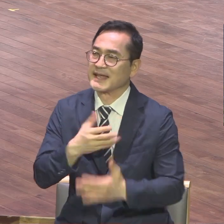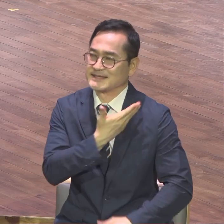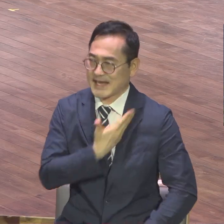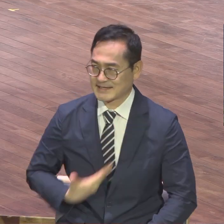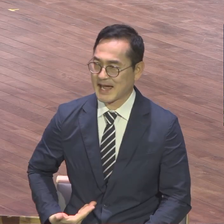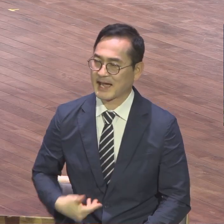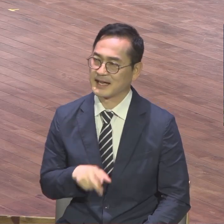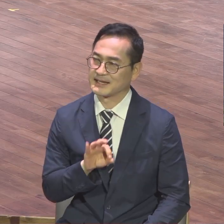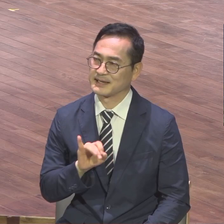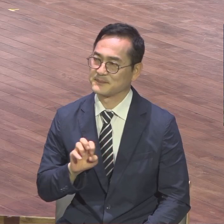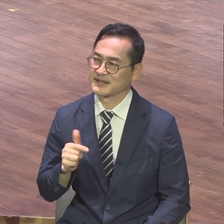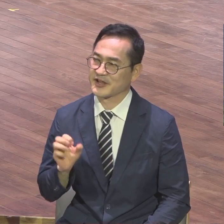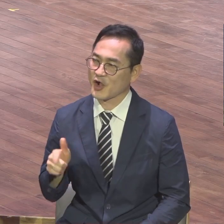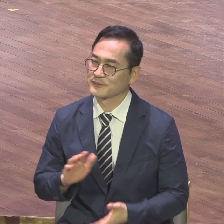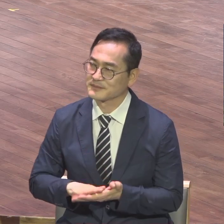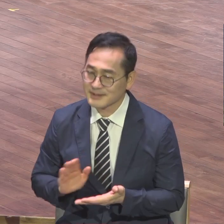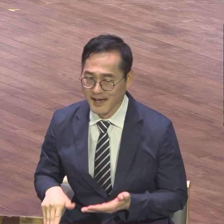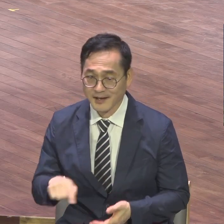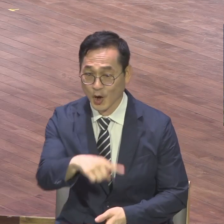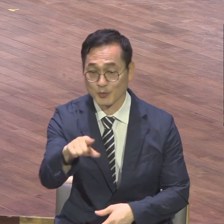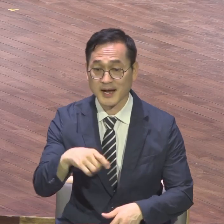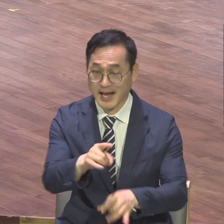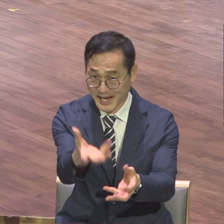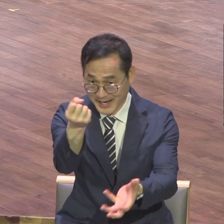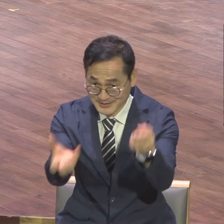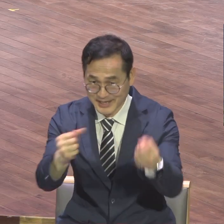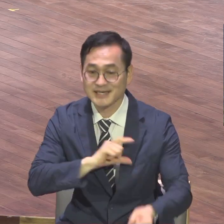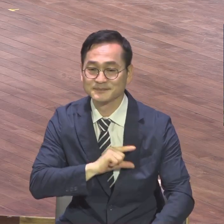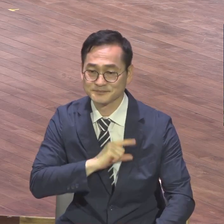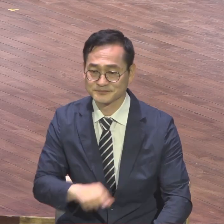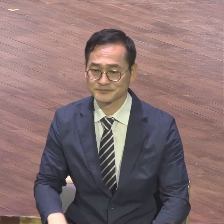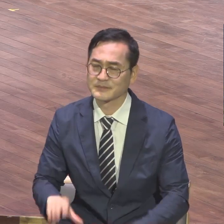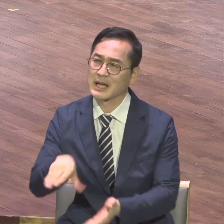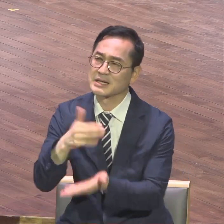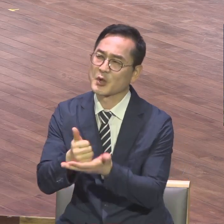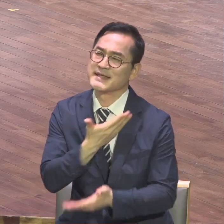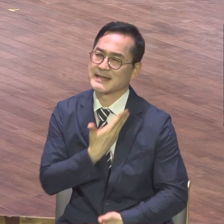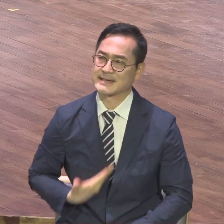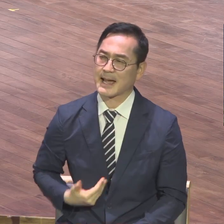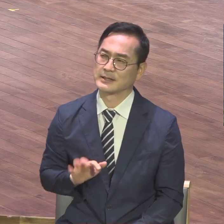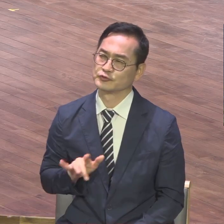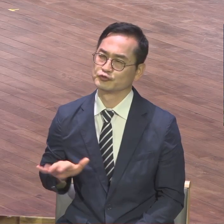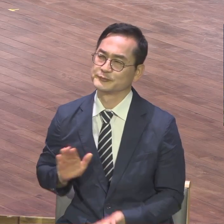아멘. 제자. 나는 그리스도의 제자다.